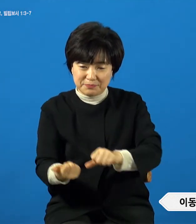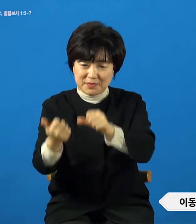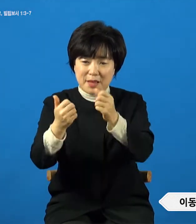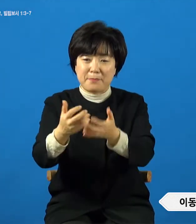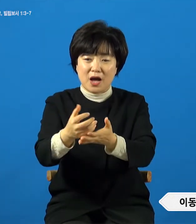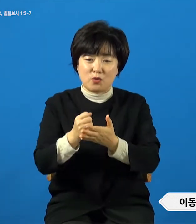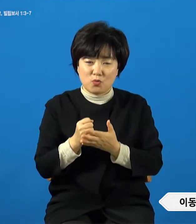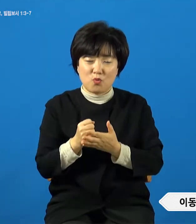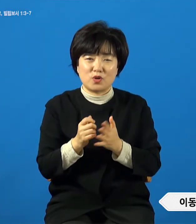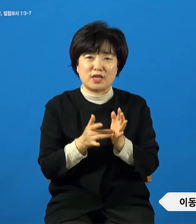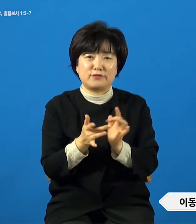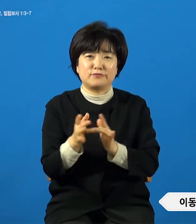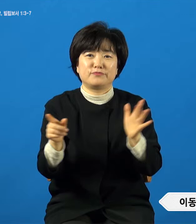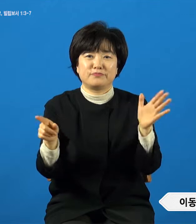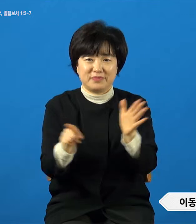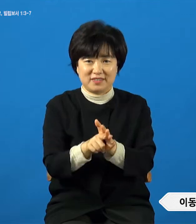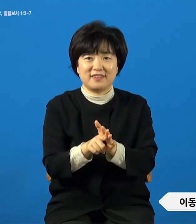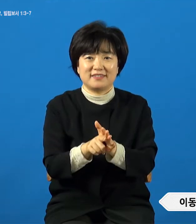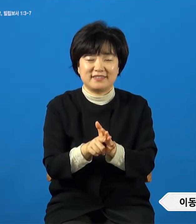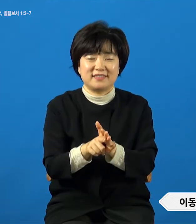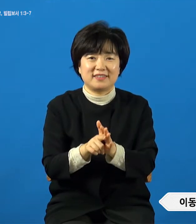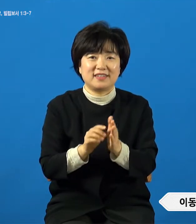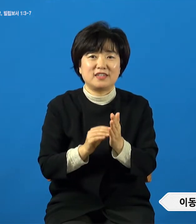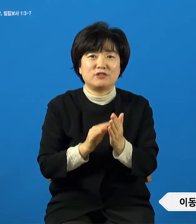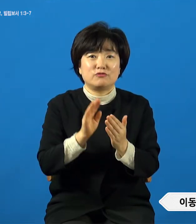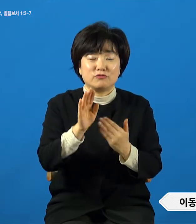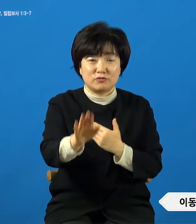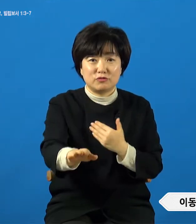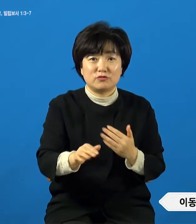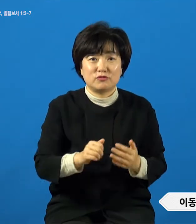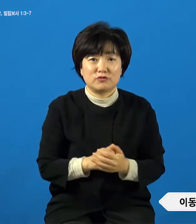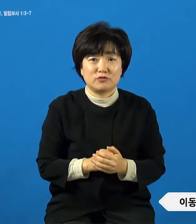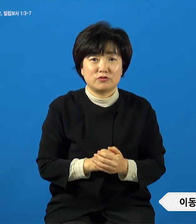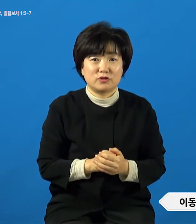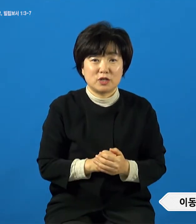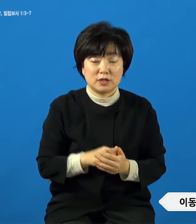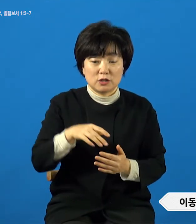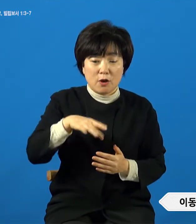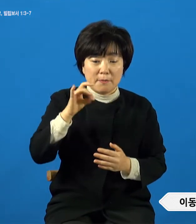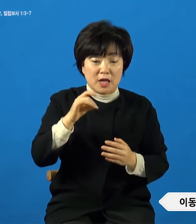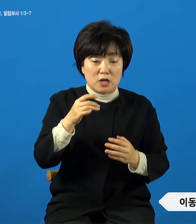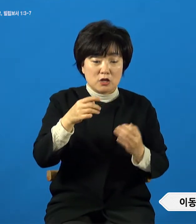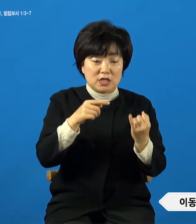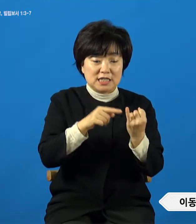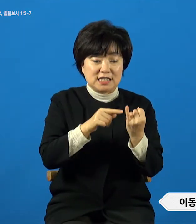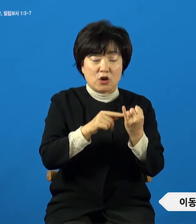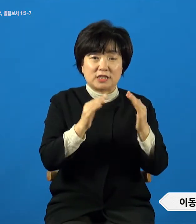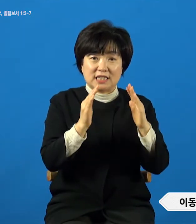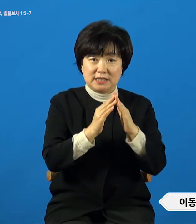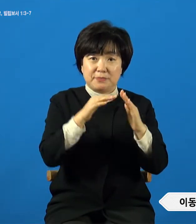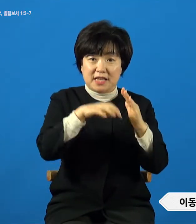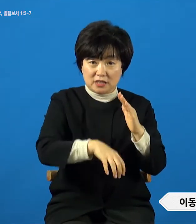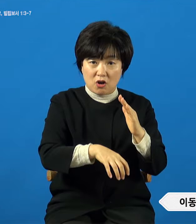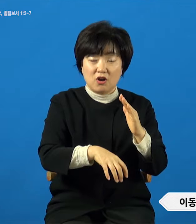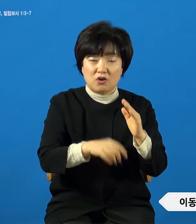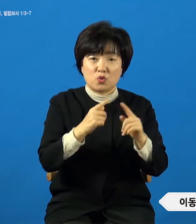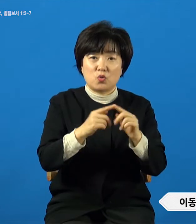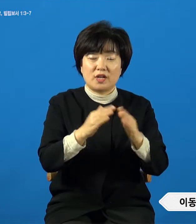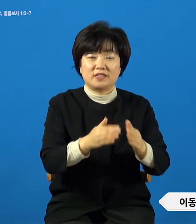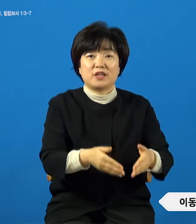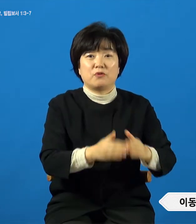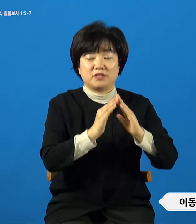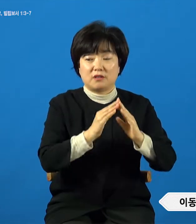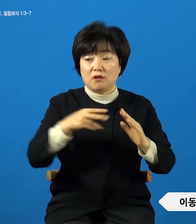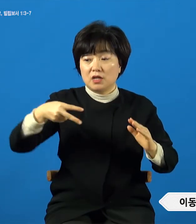놀라운 사건이 일어났을 것입니다. 그리고 처음에는 루디아의 집에서 이 교회가 탄생한 것입니다. 자,